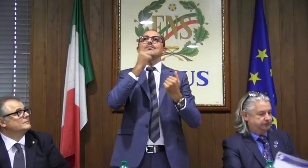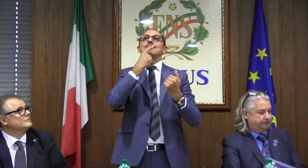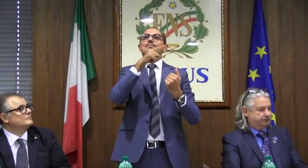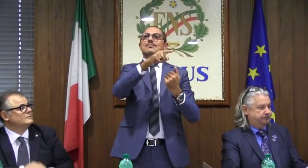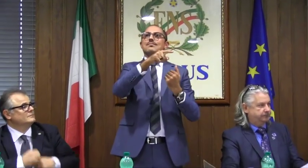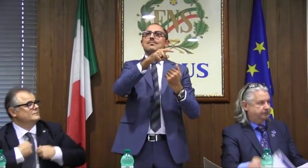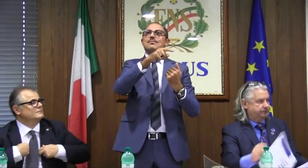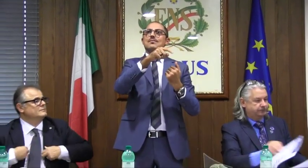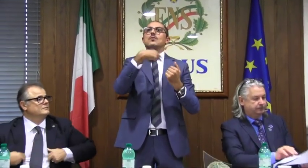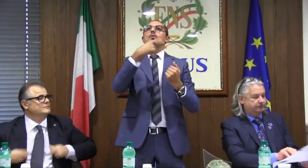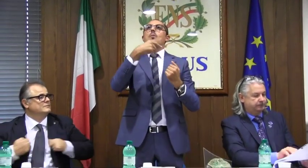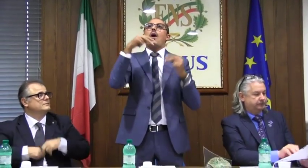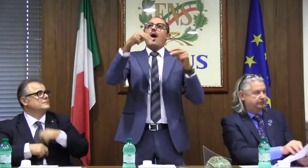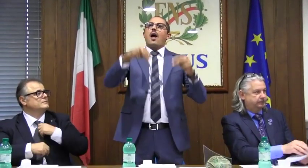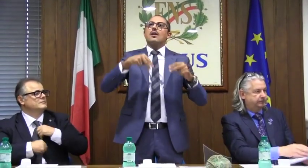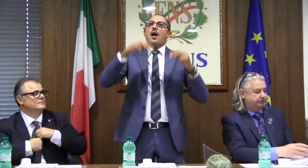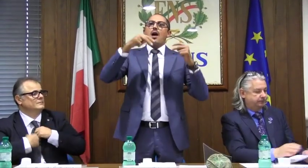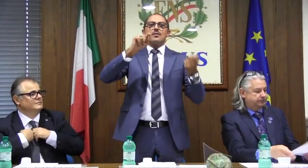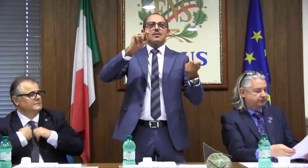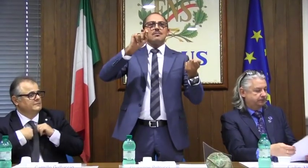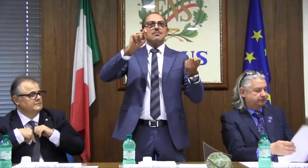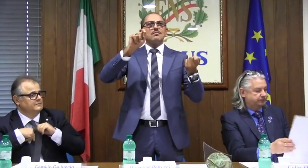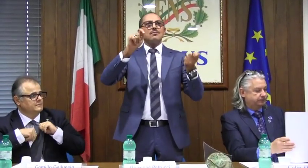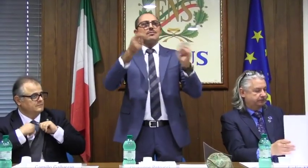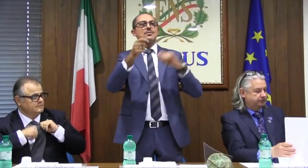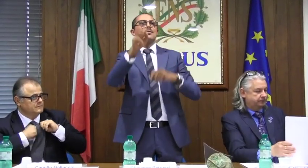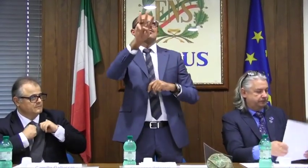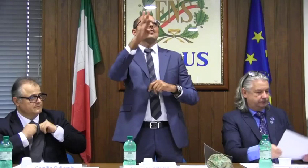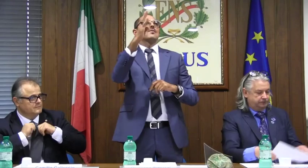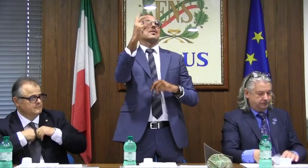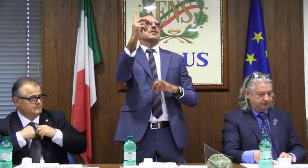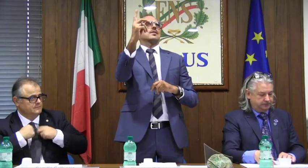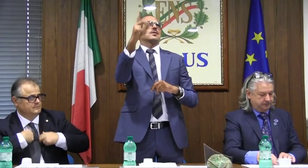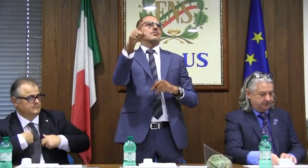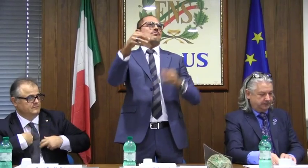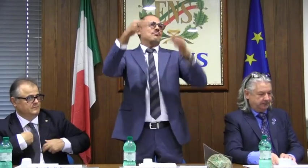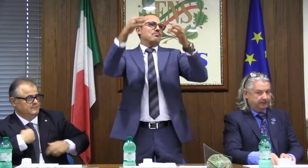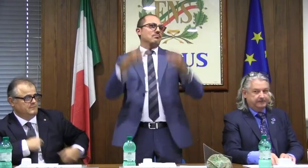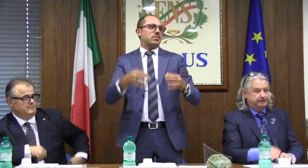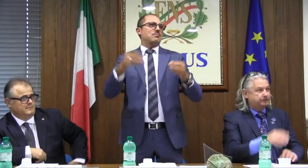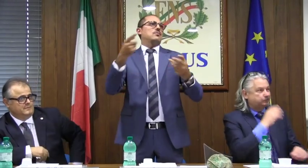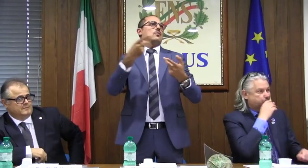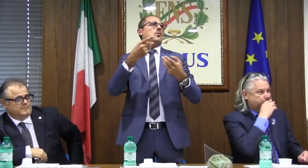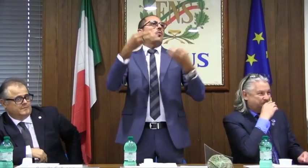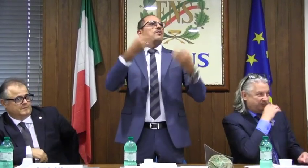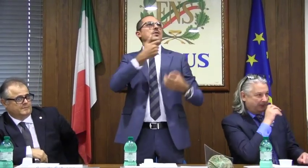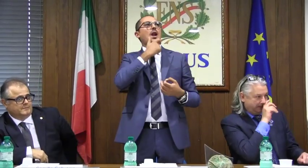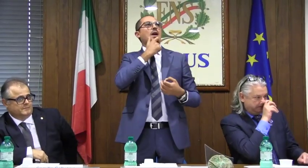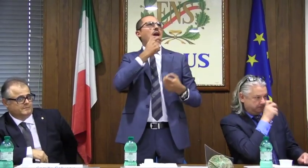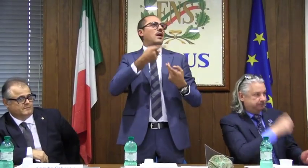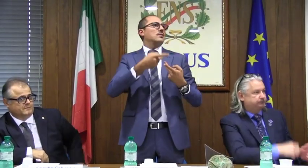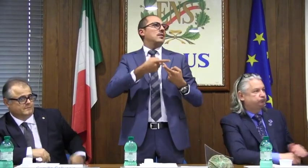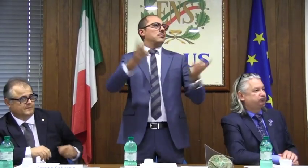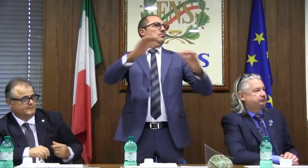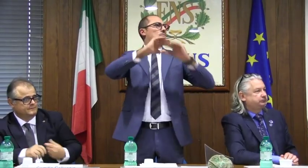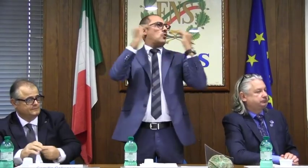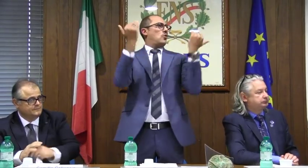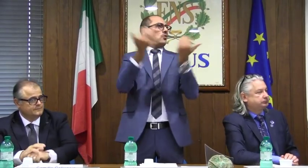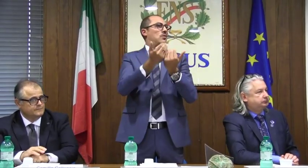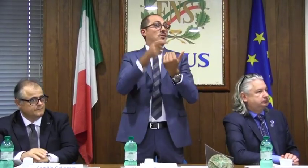Quindi Federazione FMS, Federazione Mondiale dei Sordi, poi è stata modificata il termine